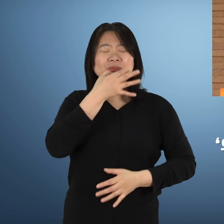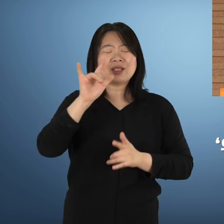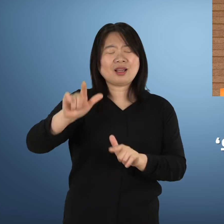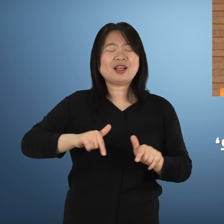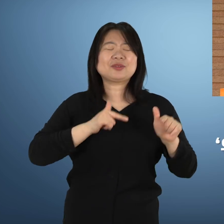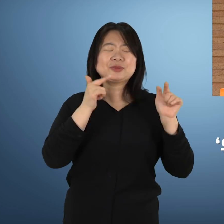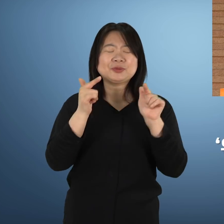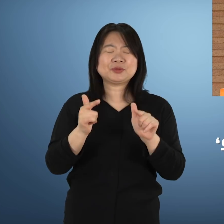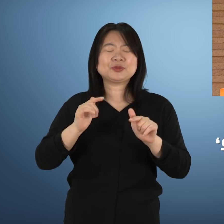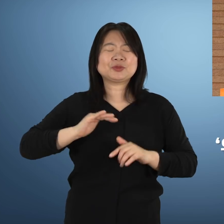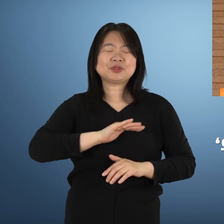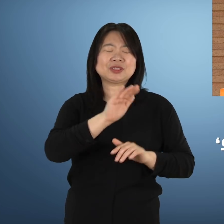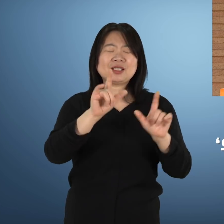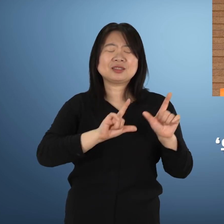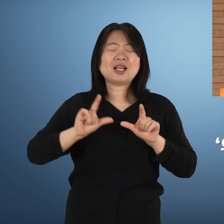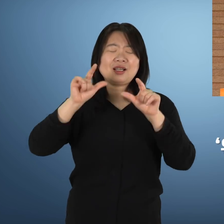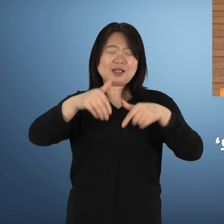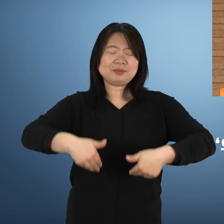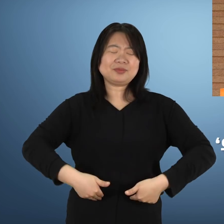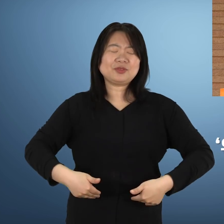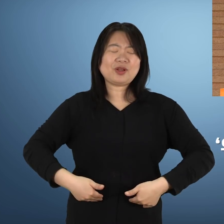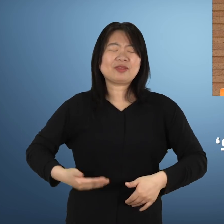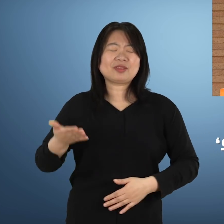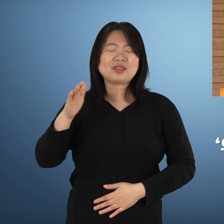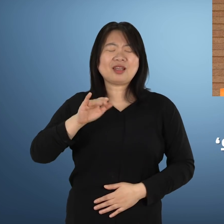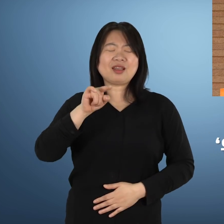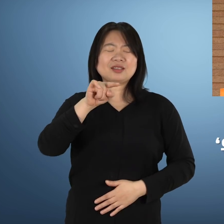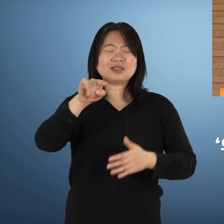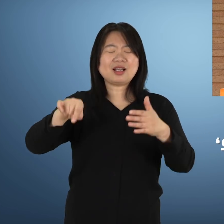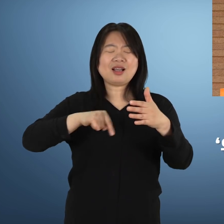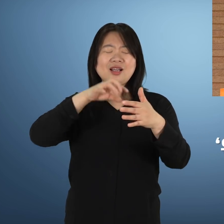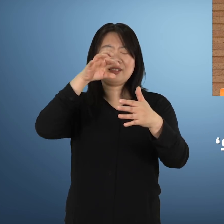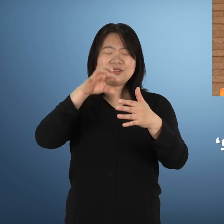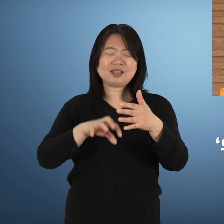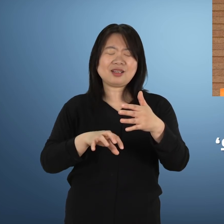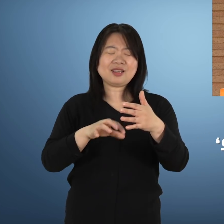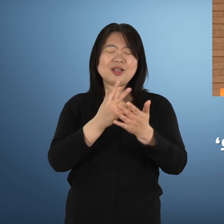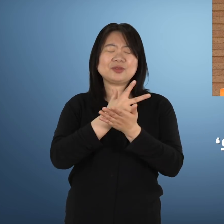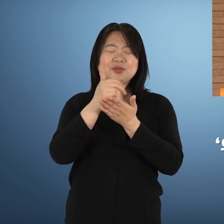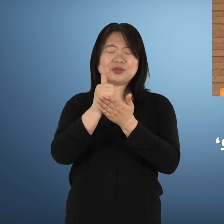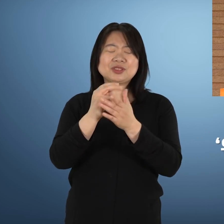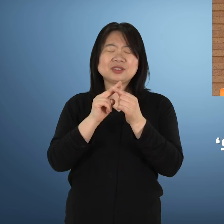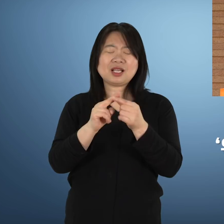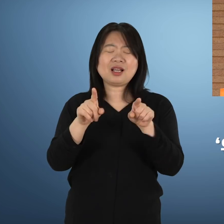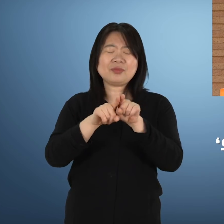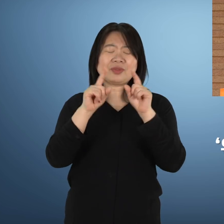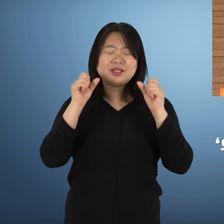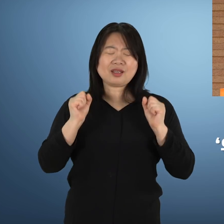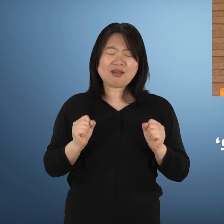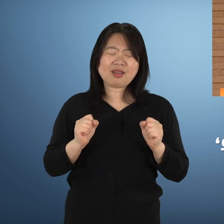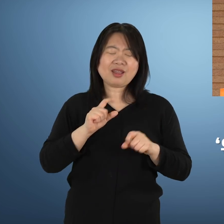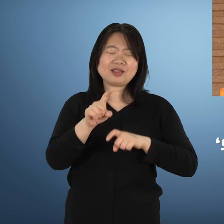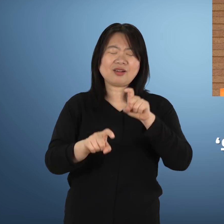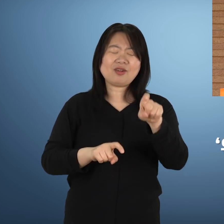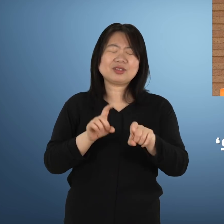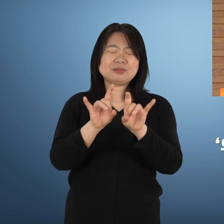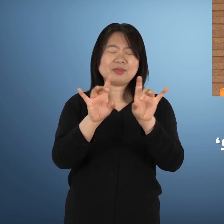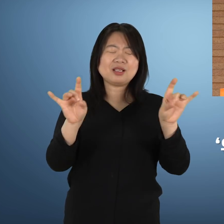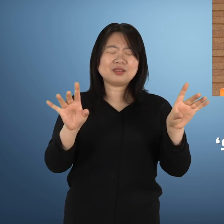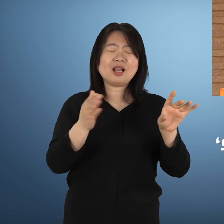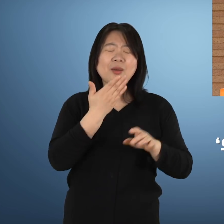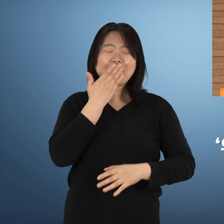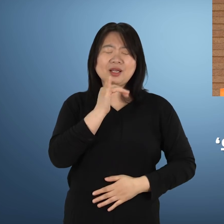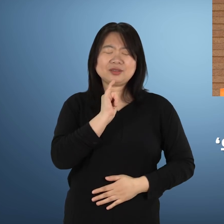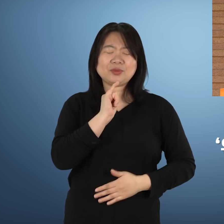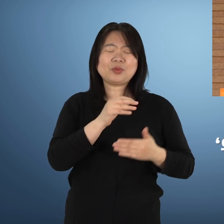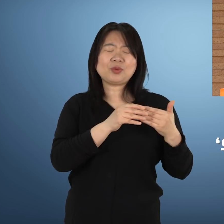하루를 우리가 살아내야 할 텐데, 그 속에서 주님과 임재하는 걸음걸음을